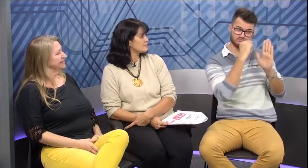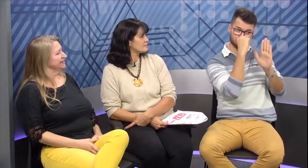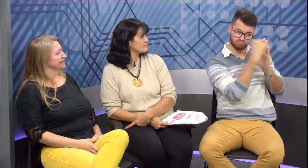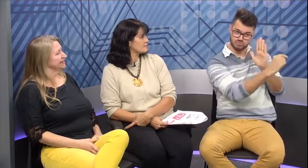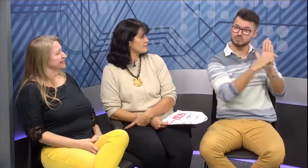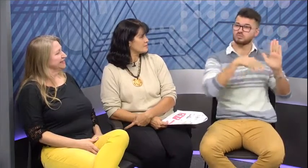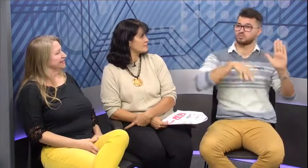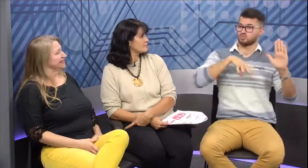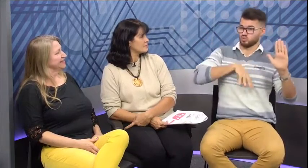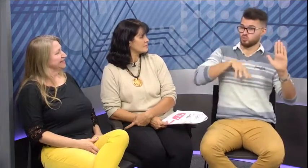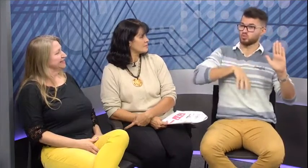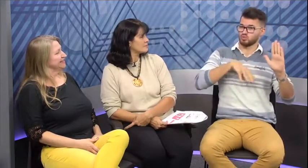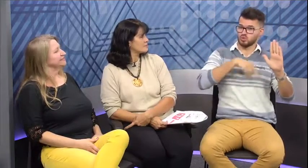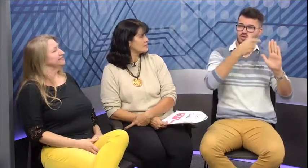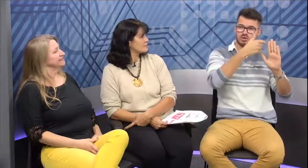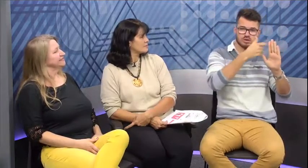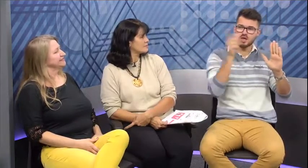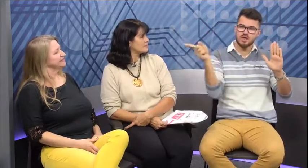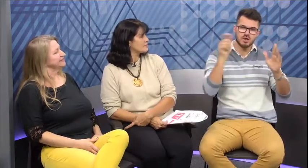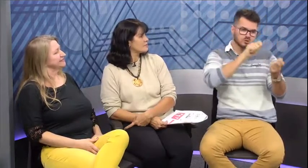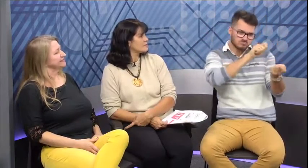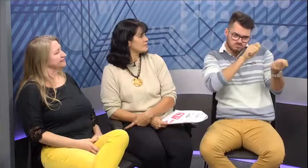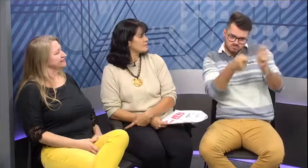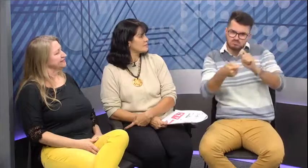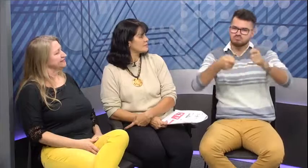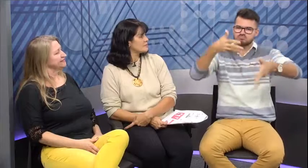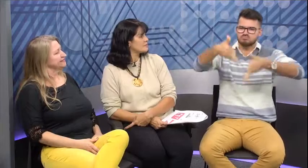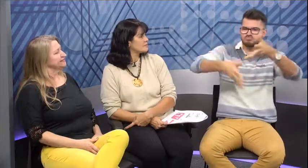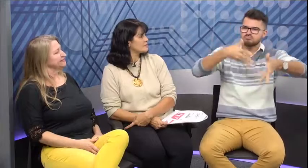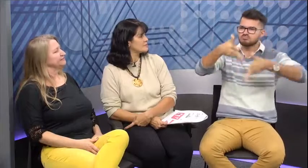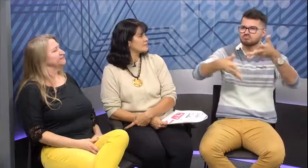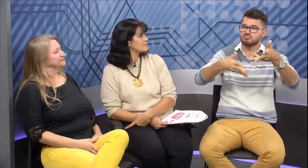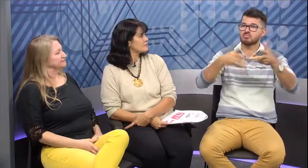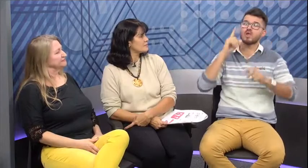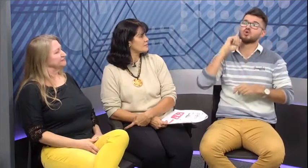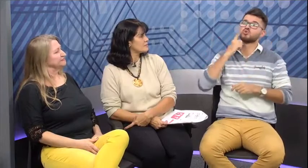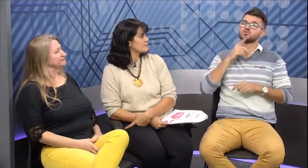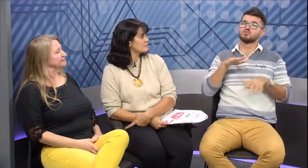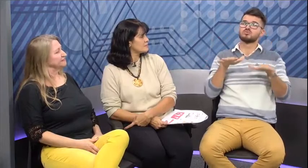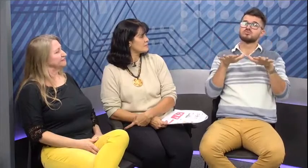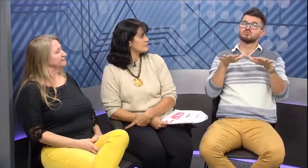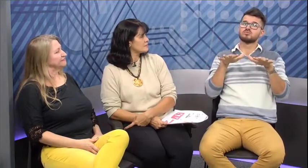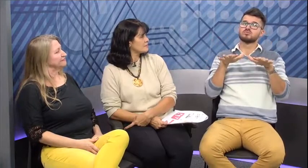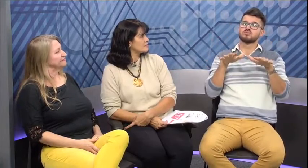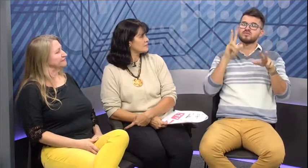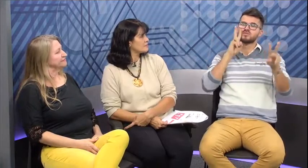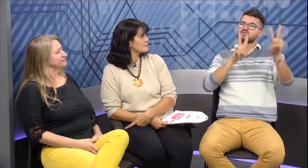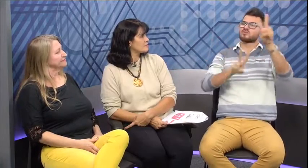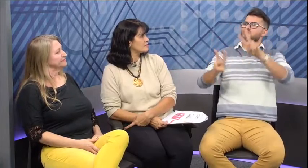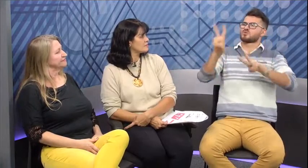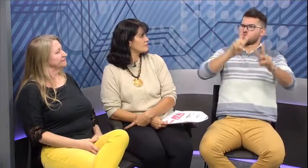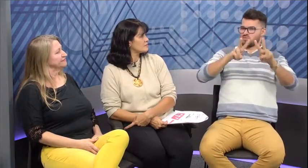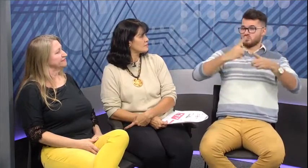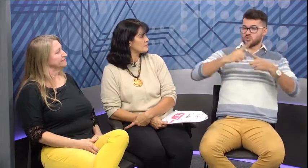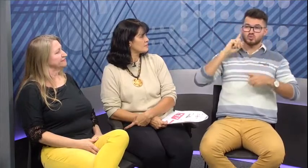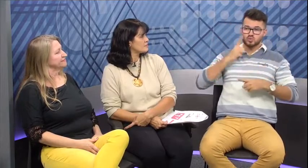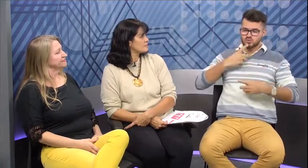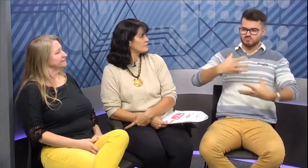as histórias, parte por partes, né? Fazendo a adaptação para Libras. E eu me lembro das crianças, né? Nós